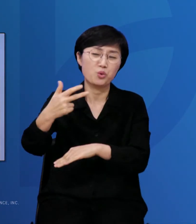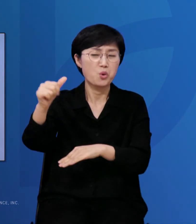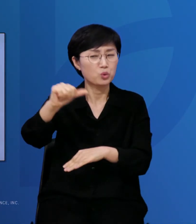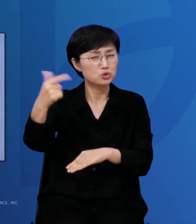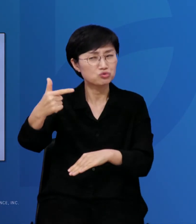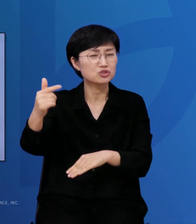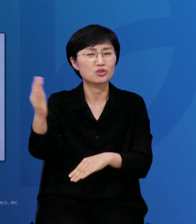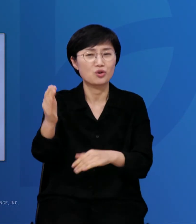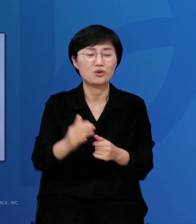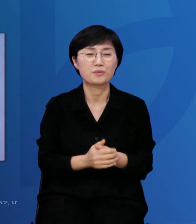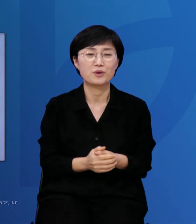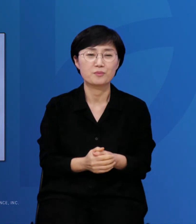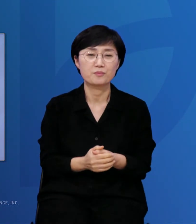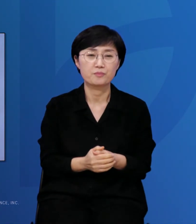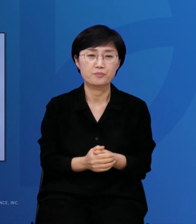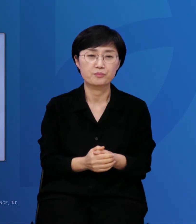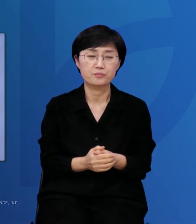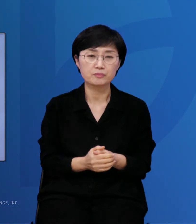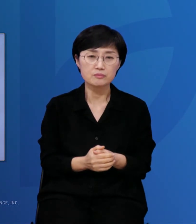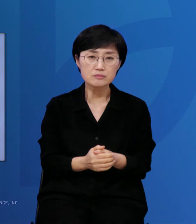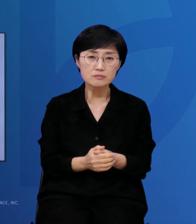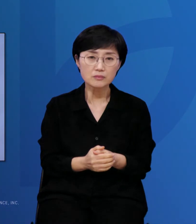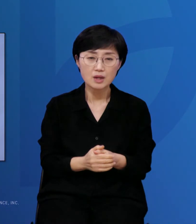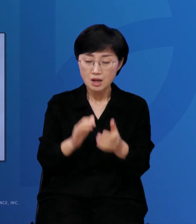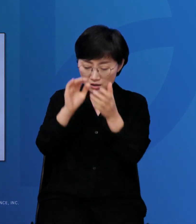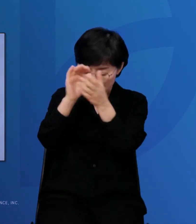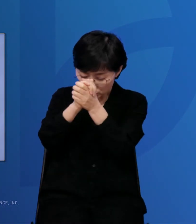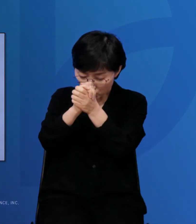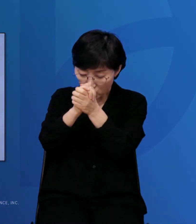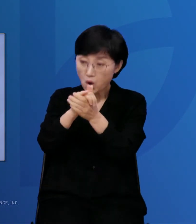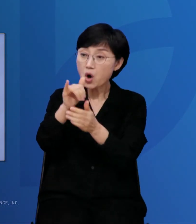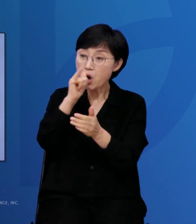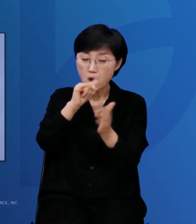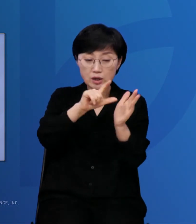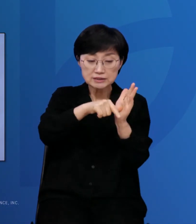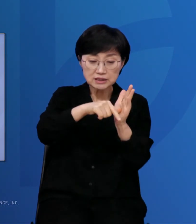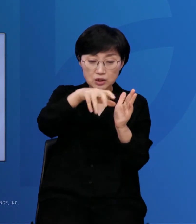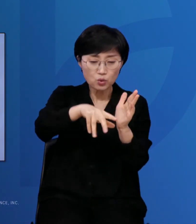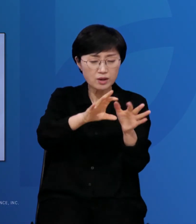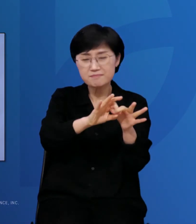我们说是237，但是连那些族群包含在内，超过5000个族群呢。 시공간 초월한 능력 나타날 것이니까 겁나지 말고 해보라는 거예요.